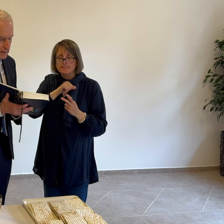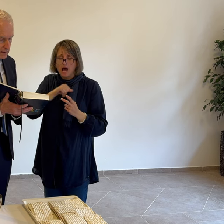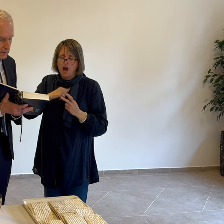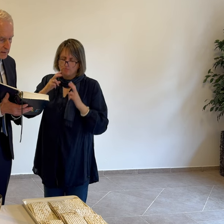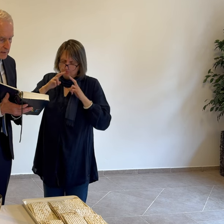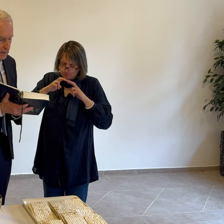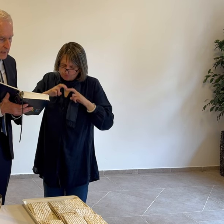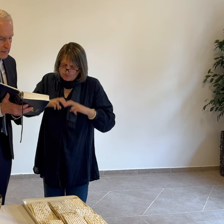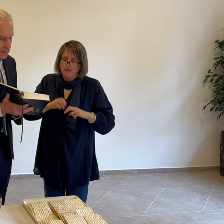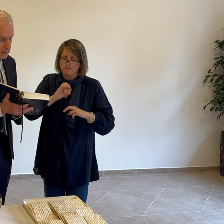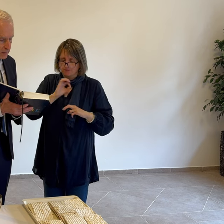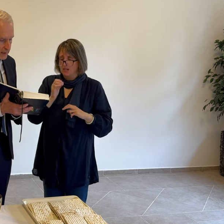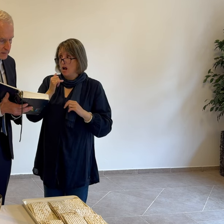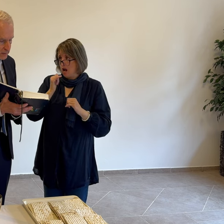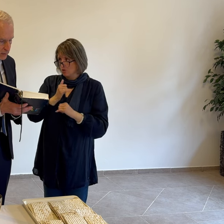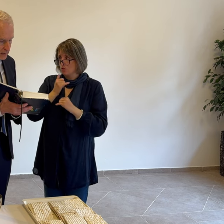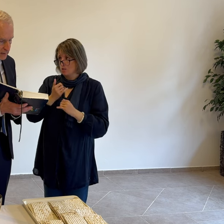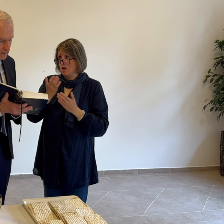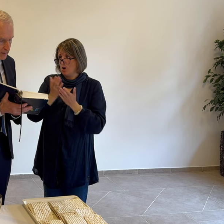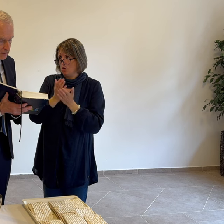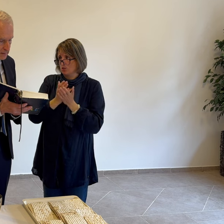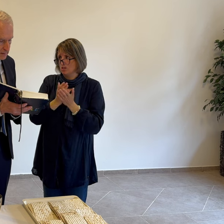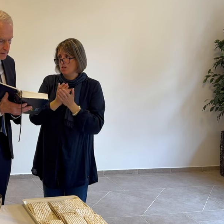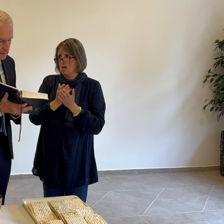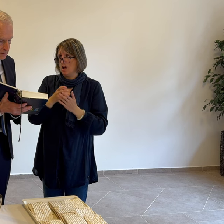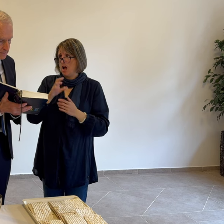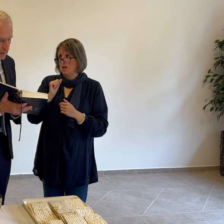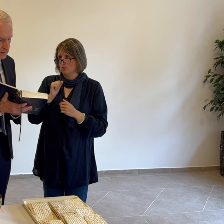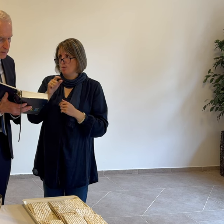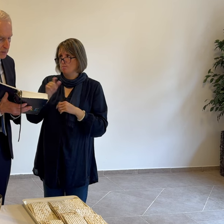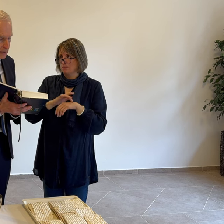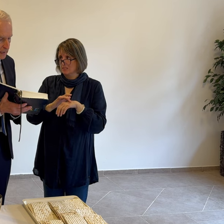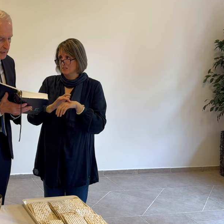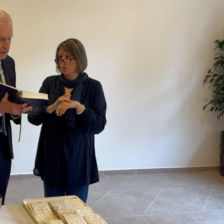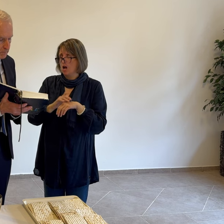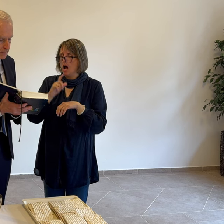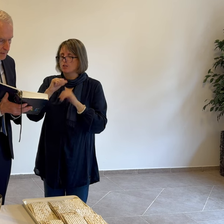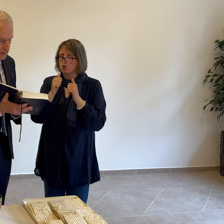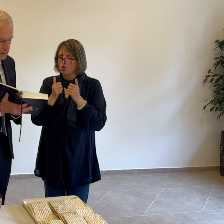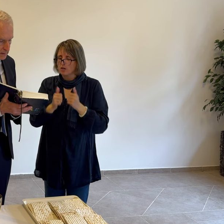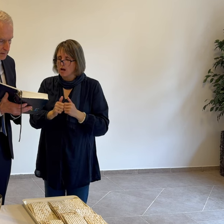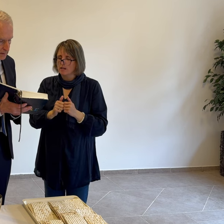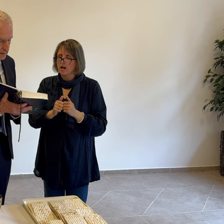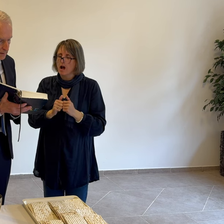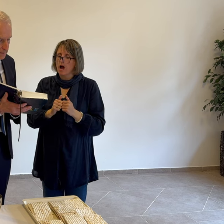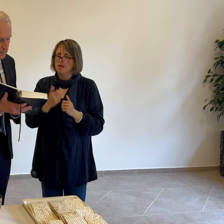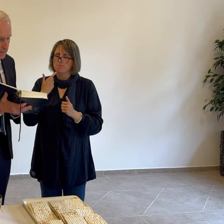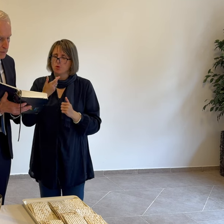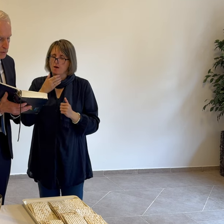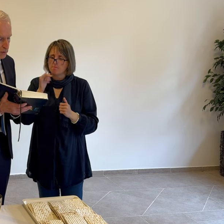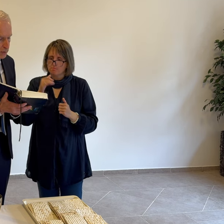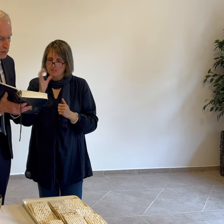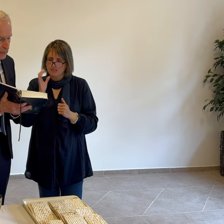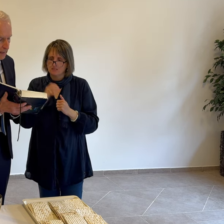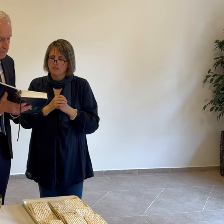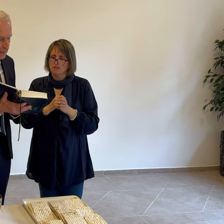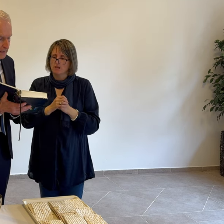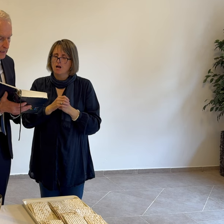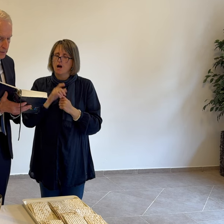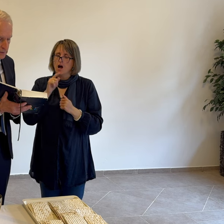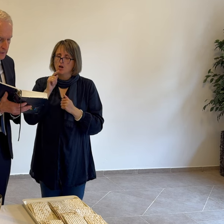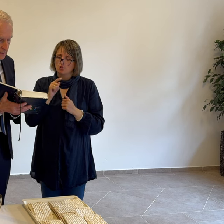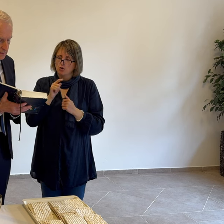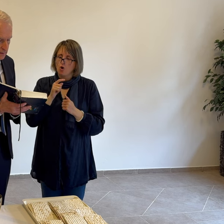sebe a takto ať z toho chleba jí a z toho Kalicha pije neboť kdo jí a